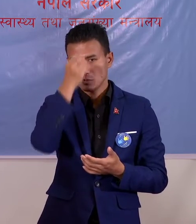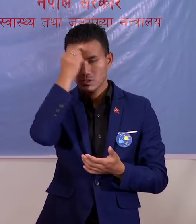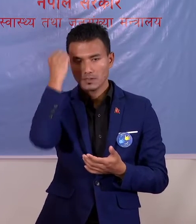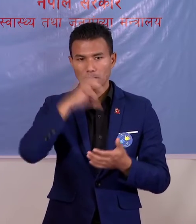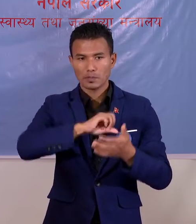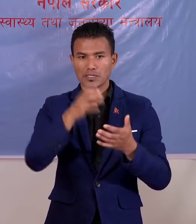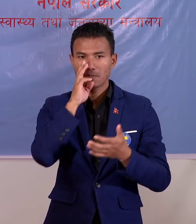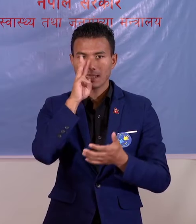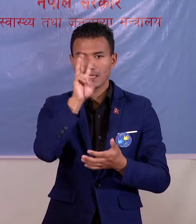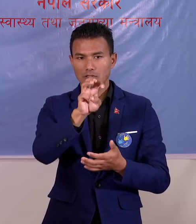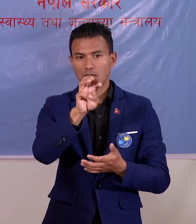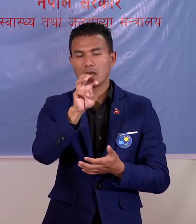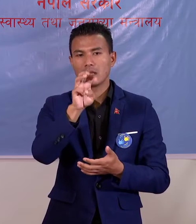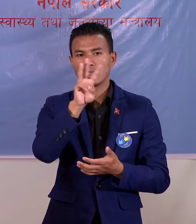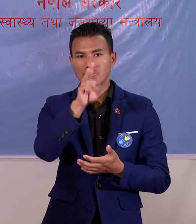सुदूरपश्चिम प्रदेशमा